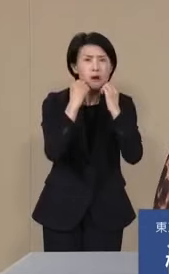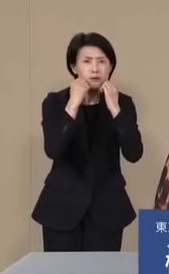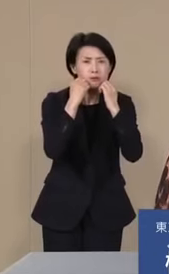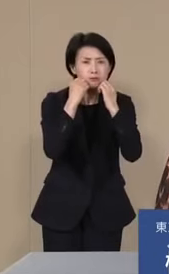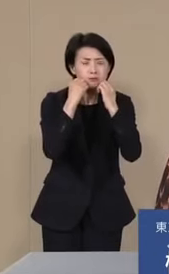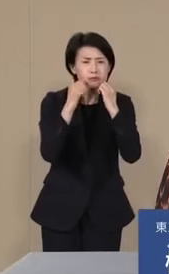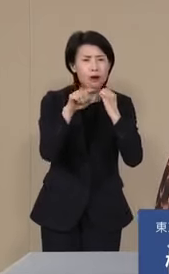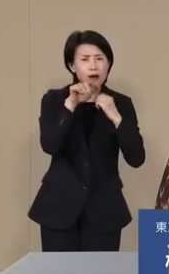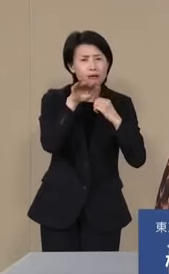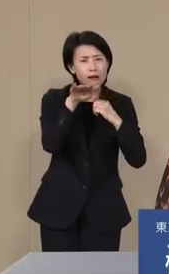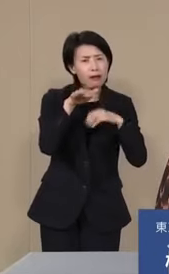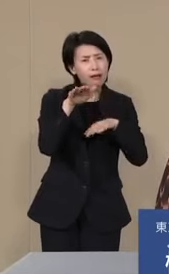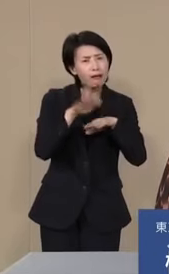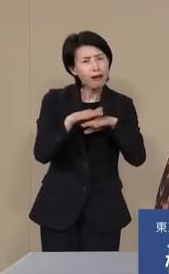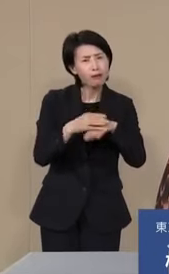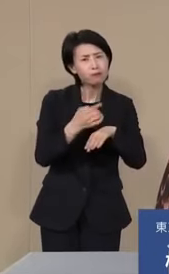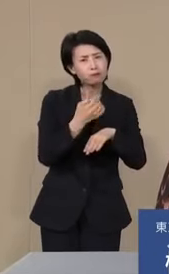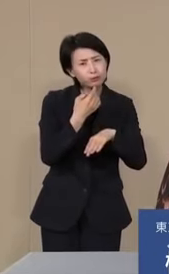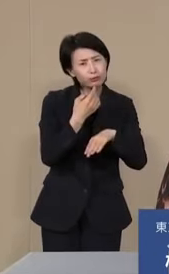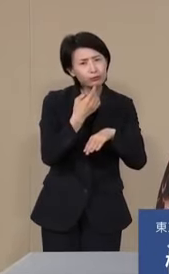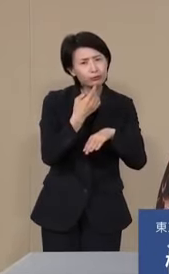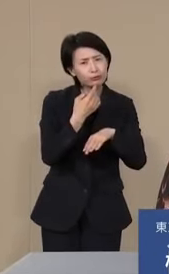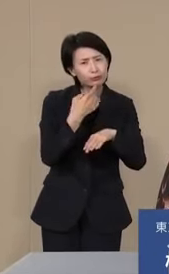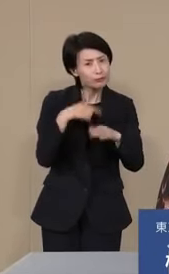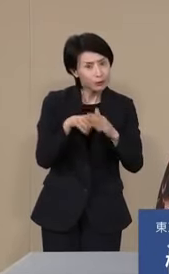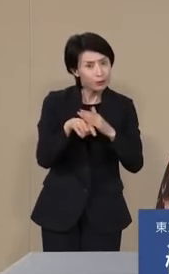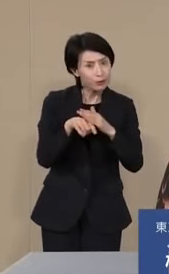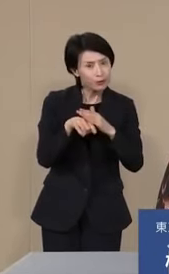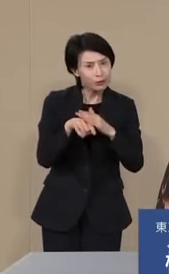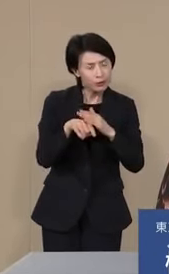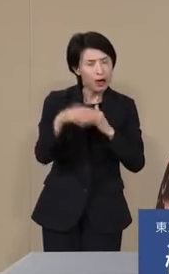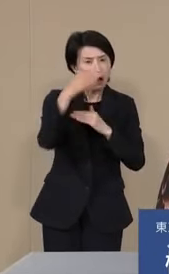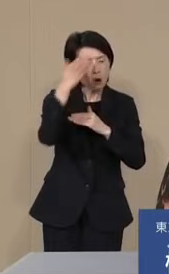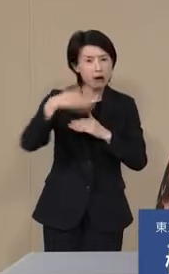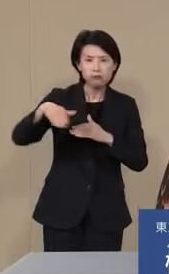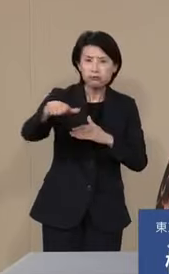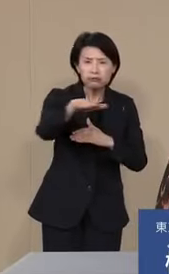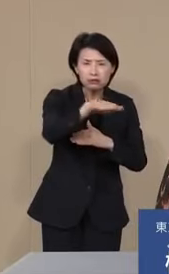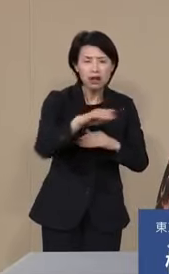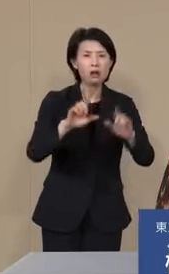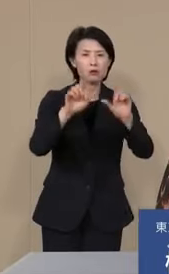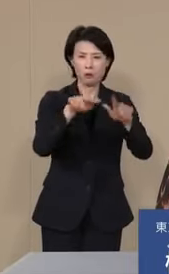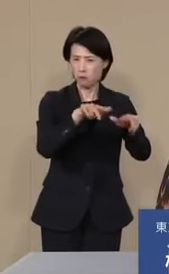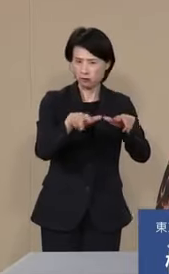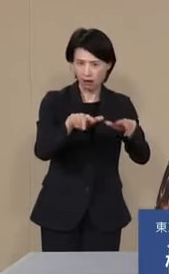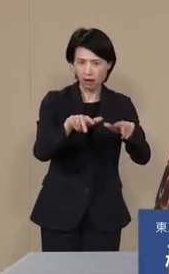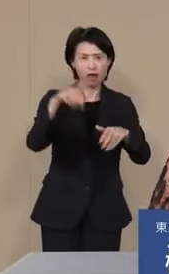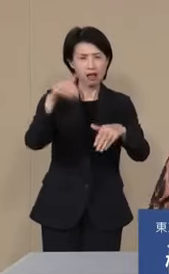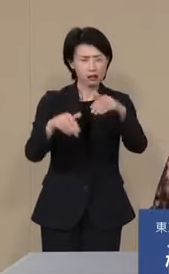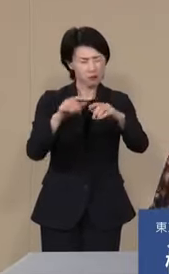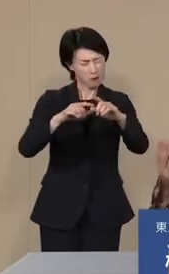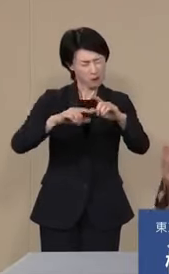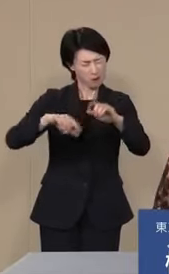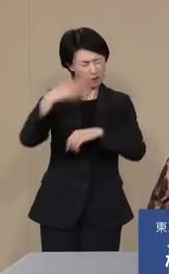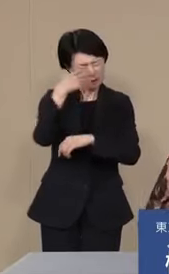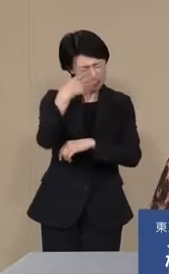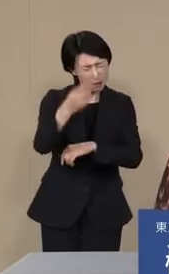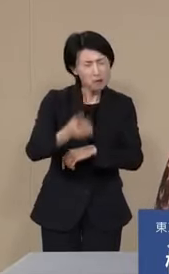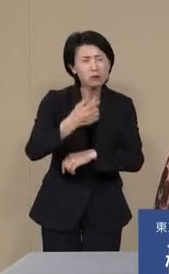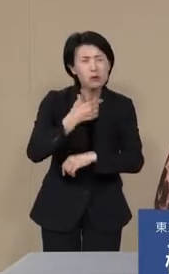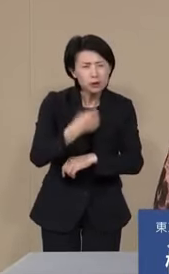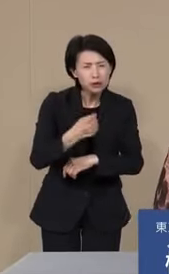とこんな喋り方をしているかって言うと若いみんなにもっと土星や選挙にもっともっと監視を持って